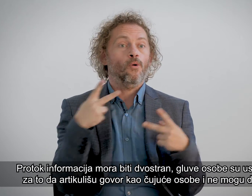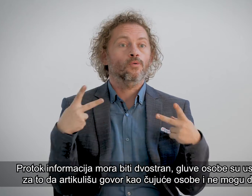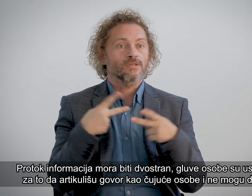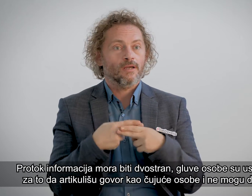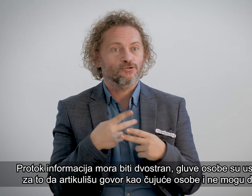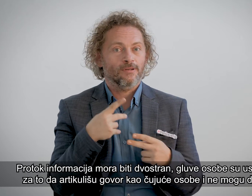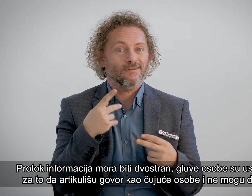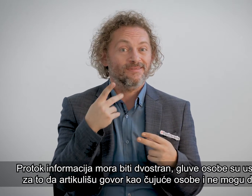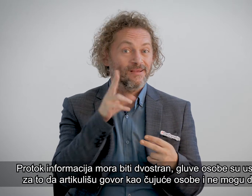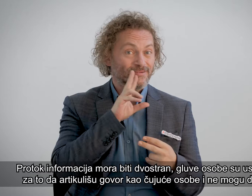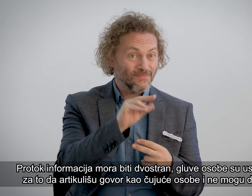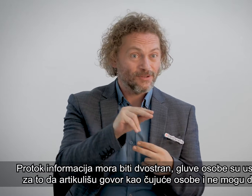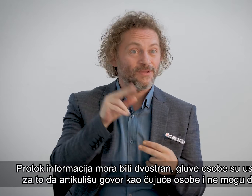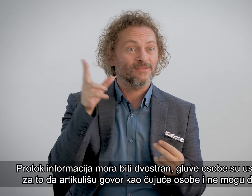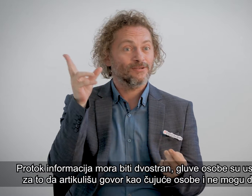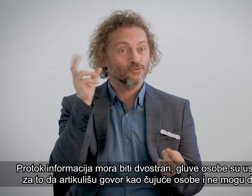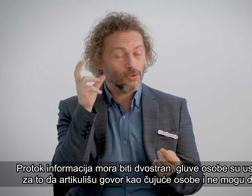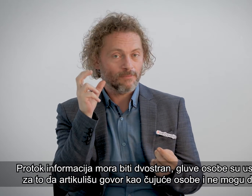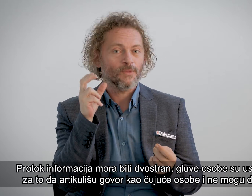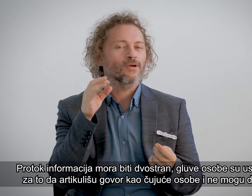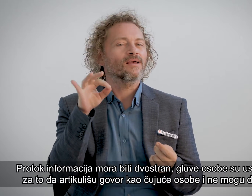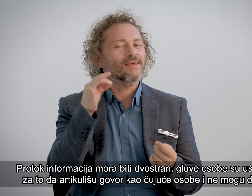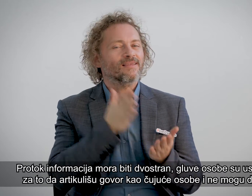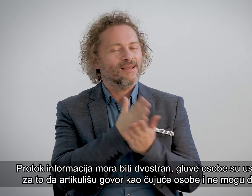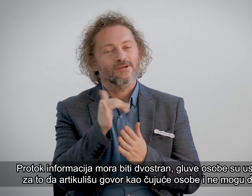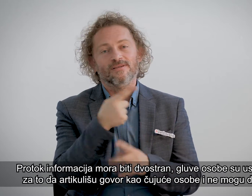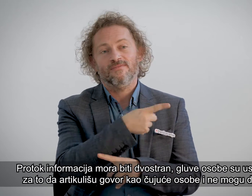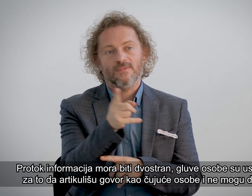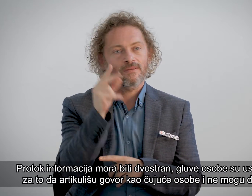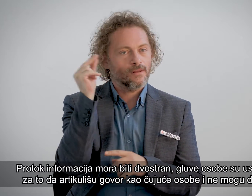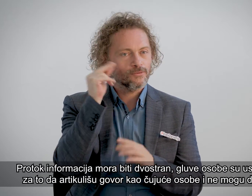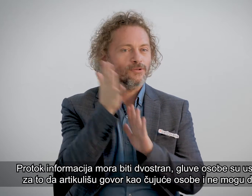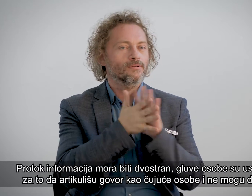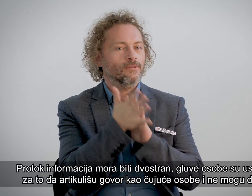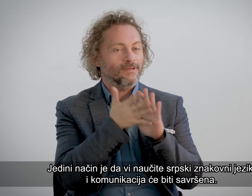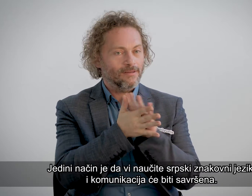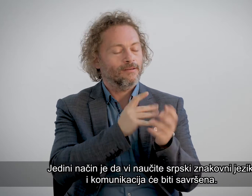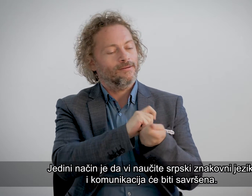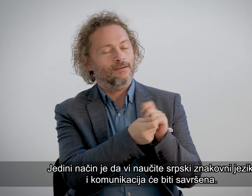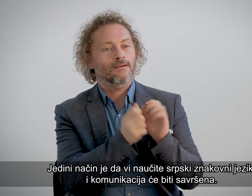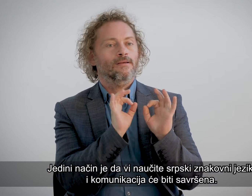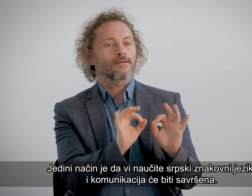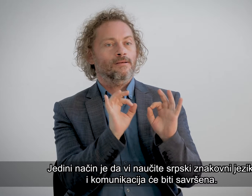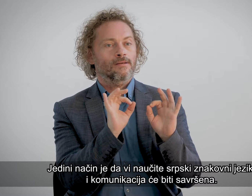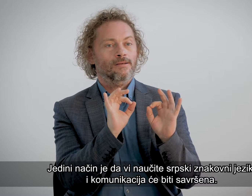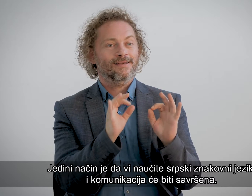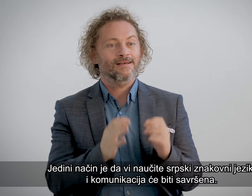osobe su uskraćene za to da artikulišu govor kao čujuće osobe i ne mogu da čuju. Jedini način je da vi naučite